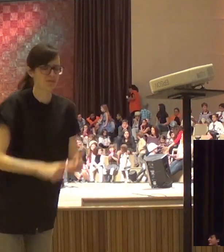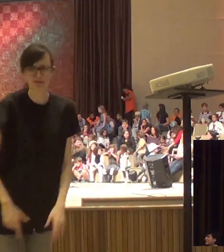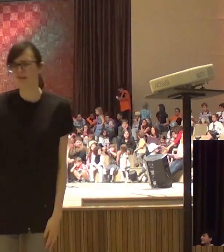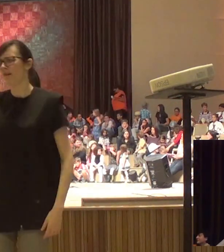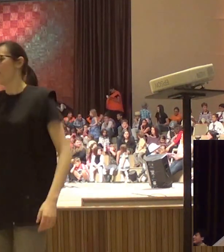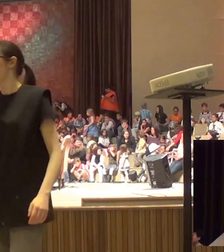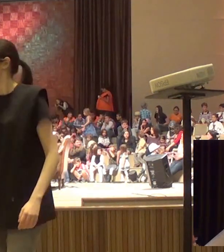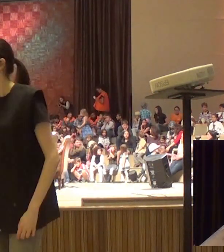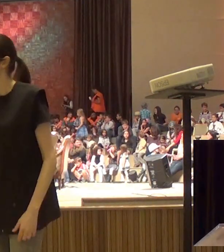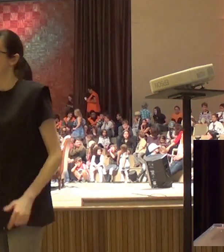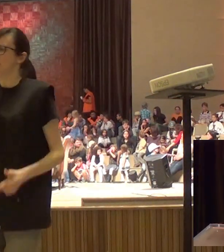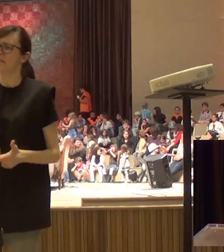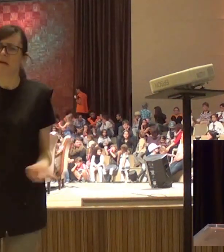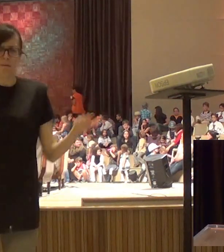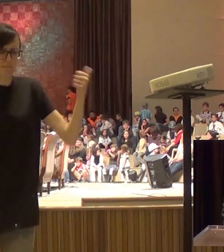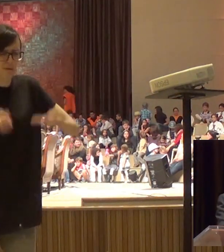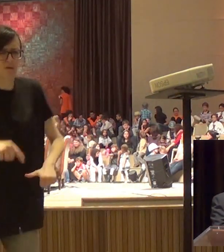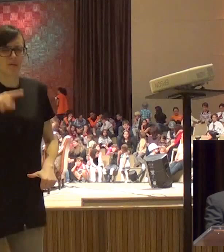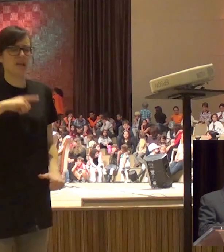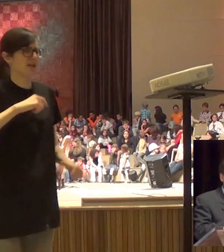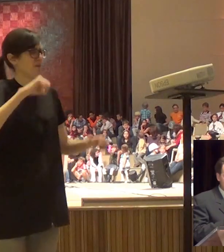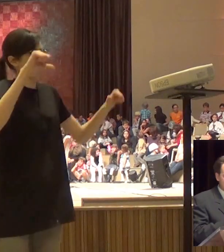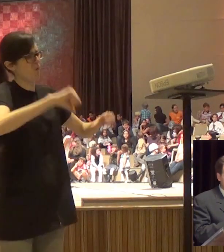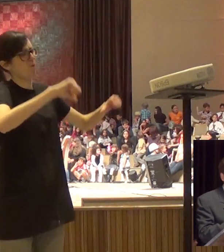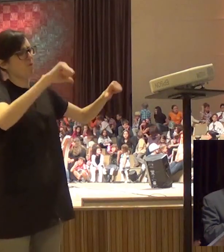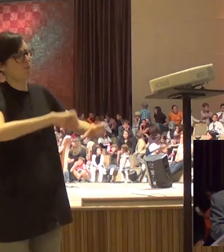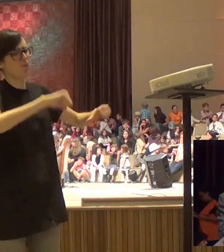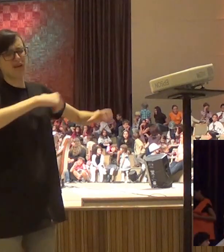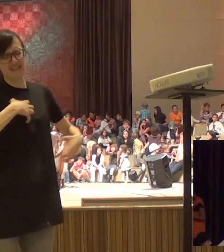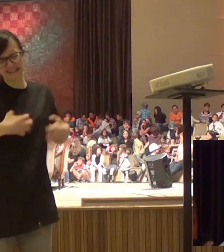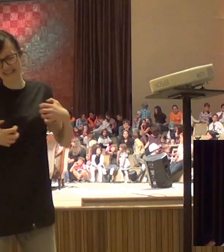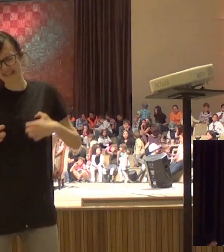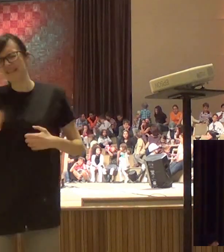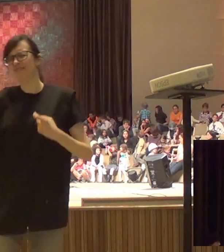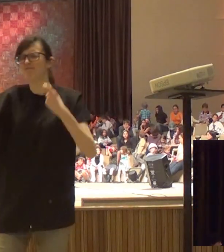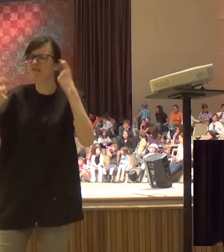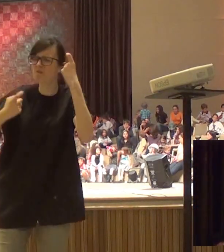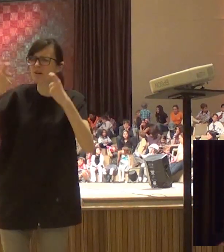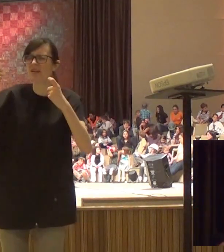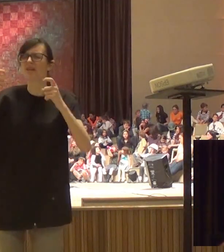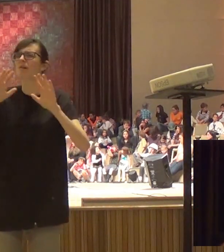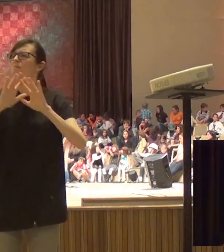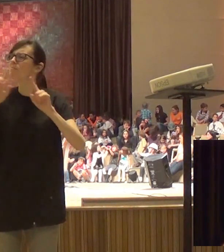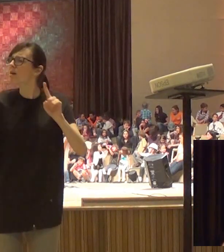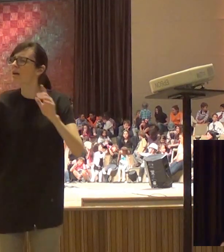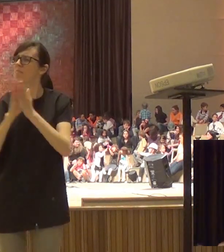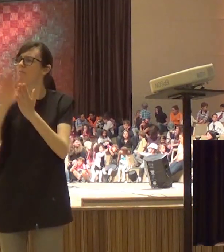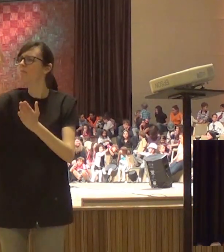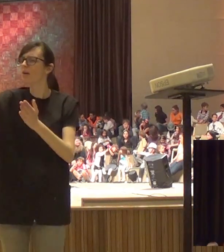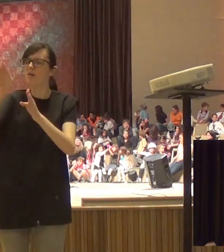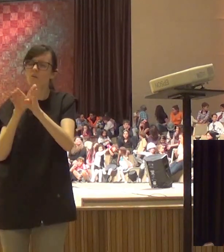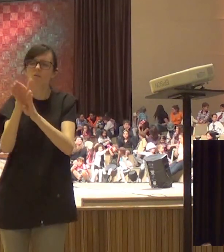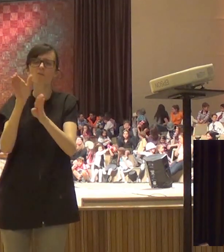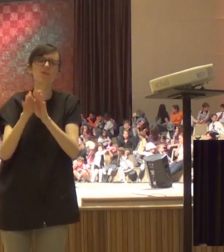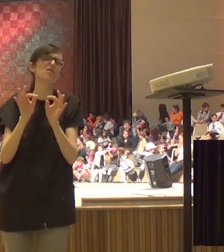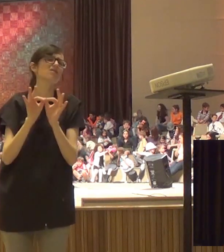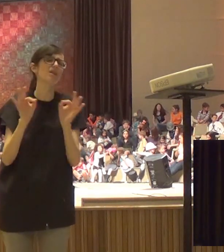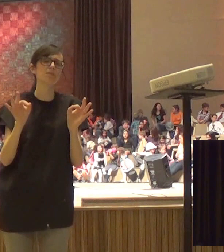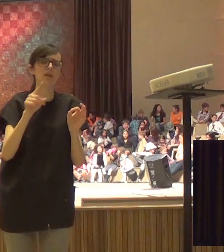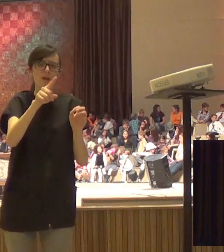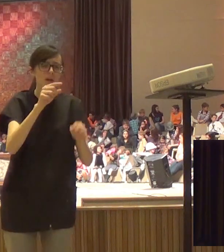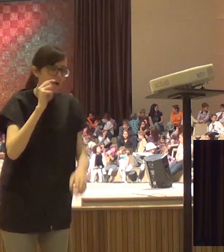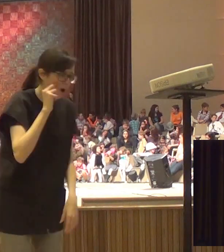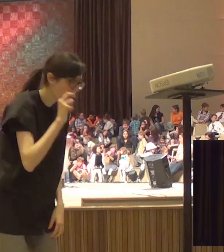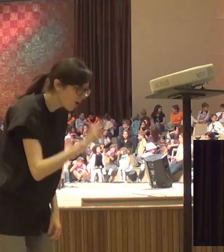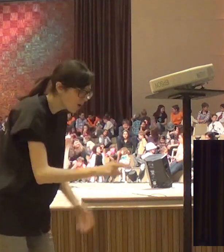dele, não está entendendo por que ele está agindo dessa forma. de forma que tanto te aflige. E um conselho que a palavra de Deus te dá. Muda a tua